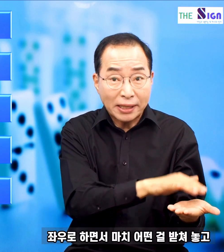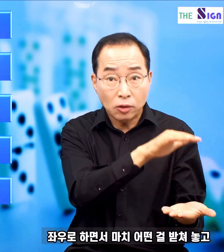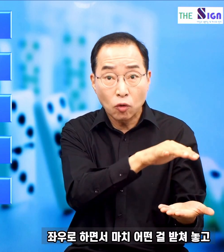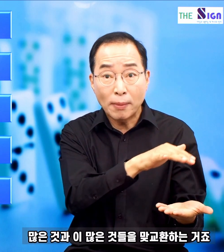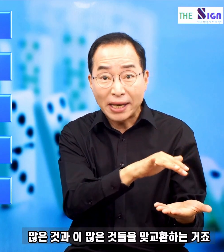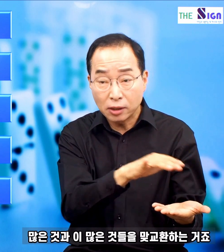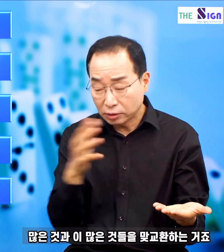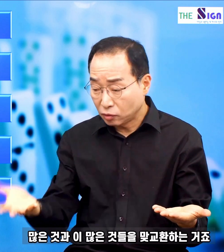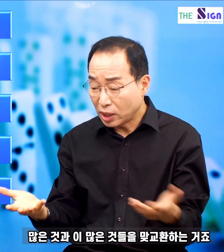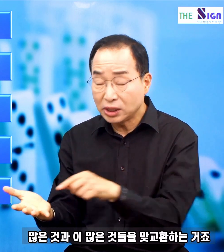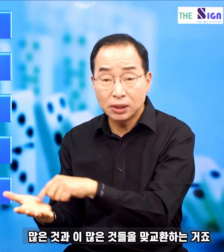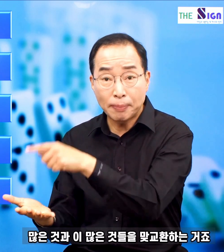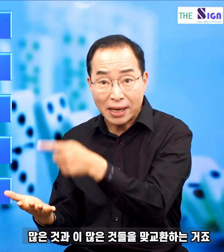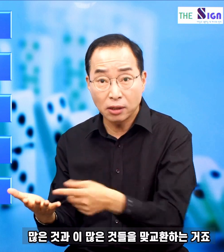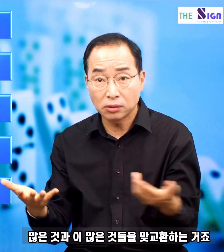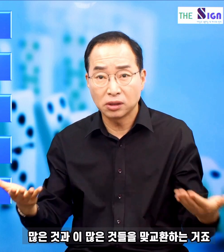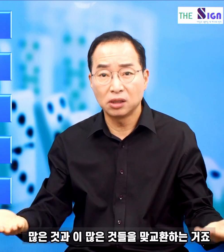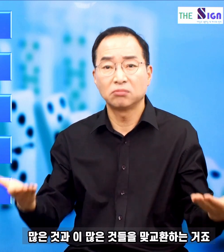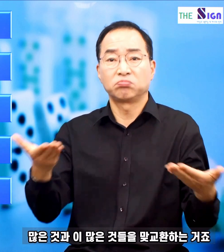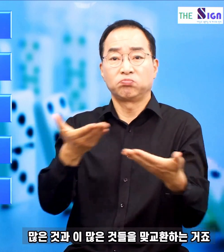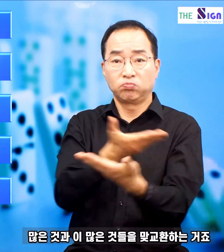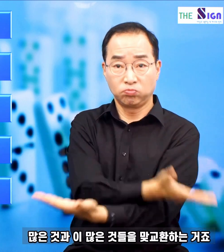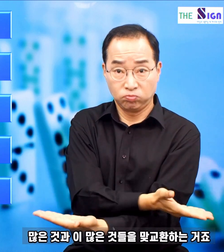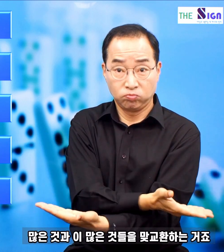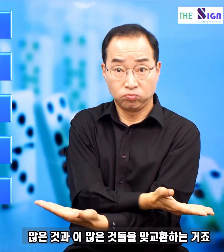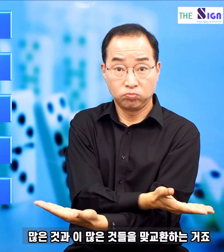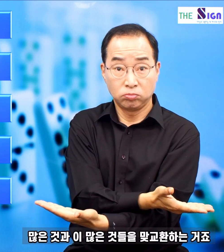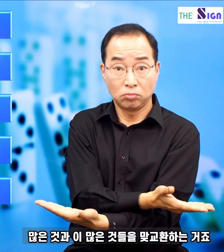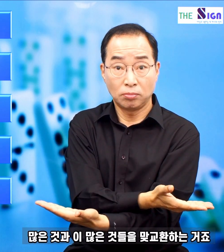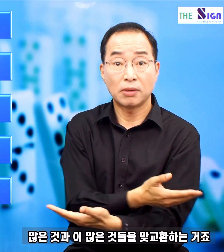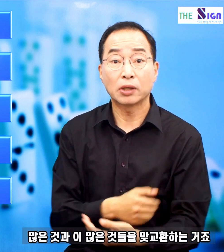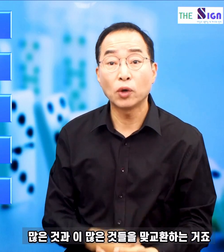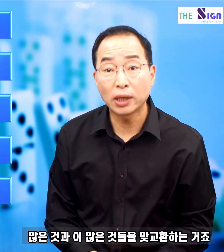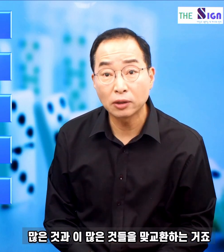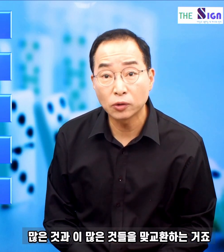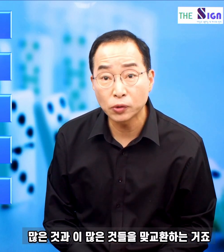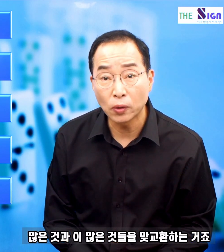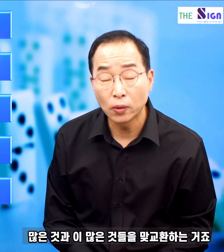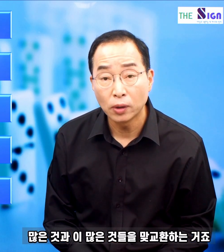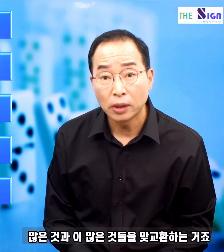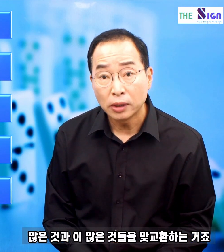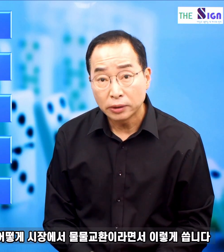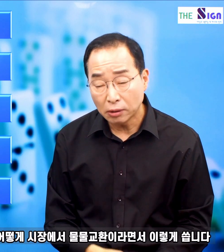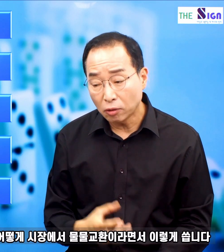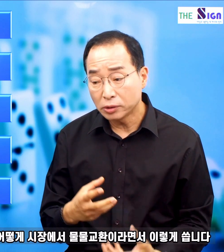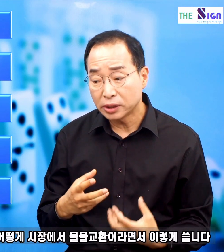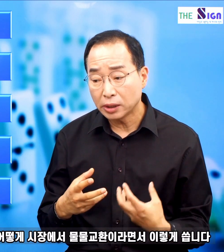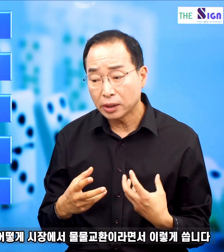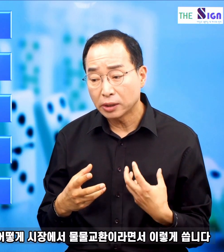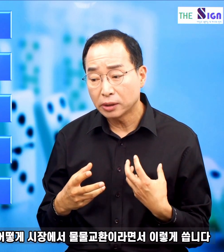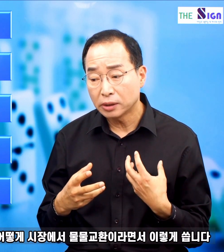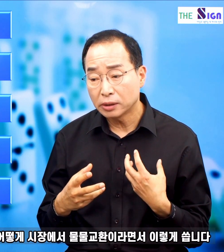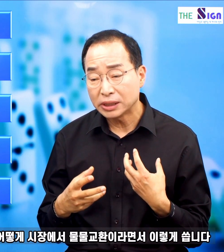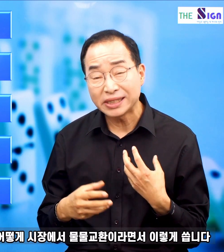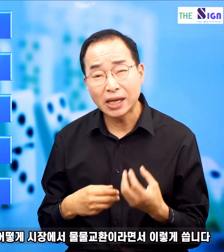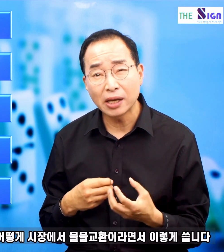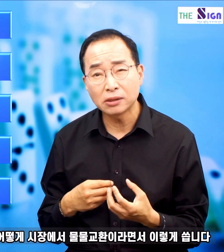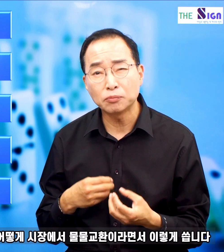받쳐놓고 많은 것과 이 많은 것들을 막 교환하는 거죠. 때로는 어떻게 시장에서